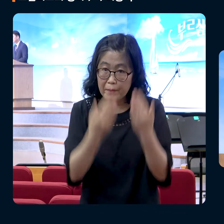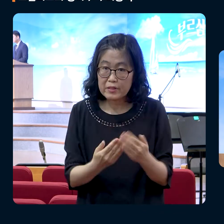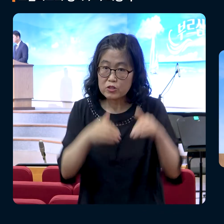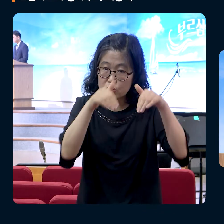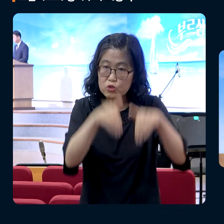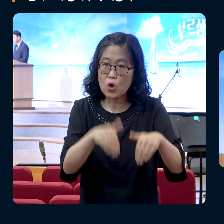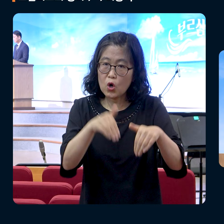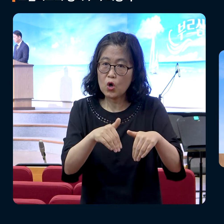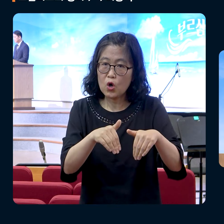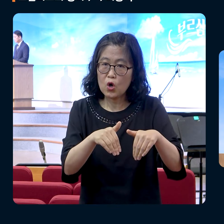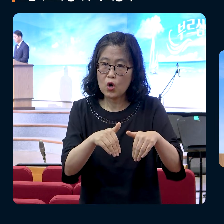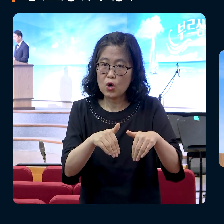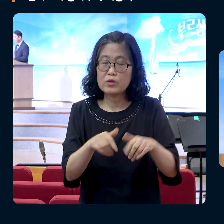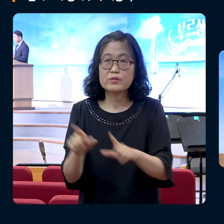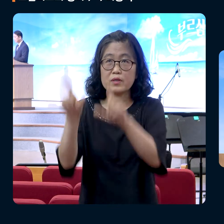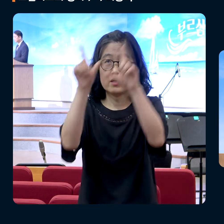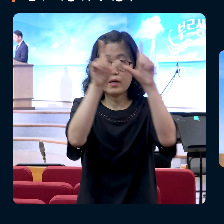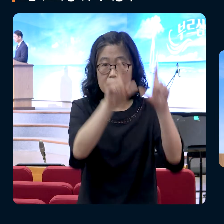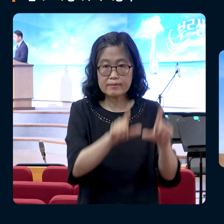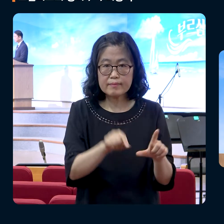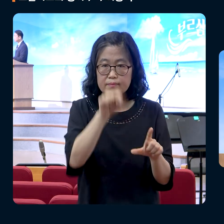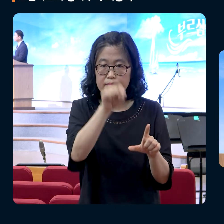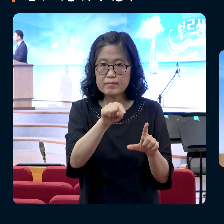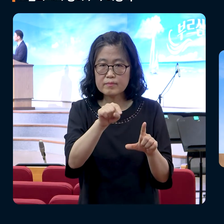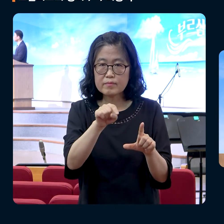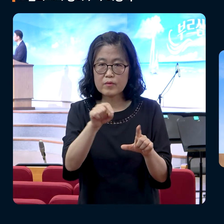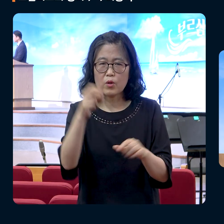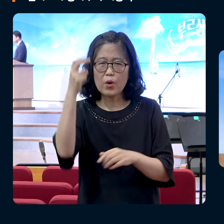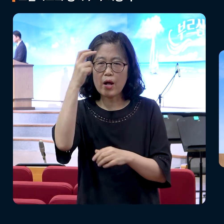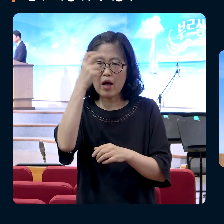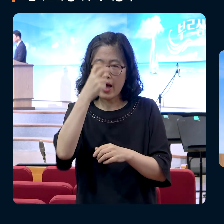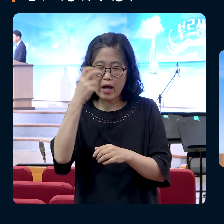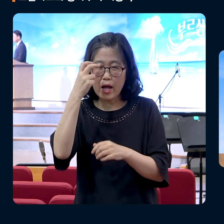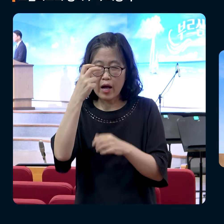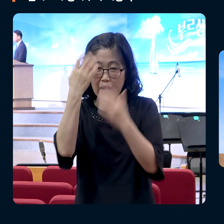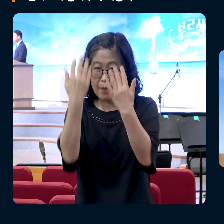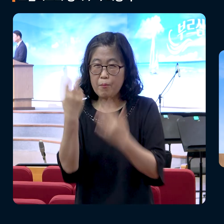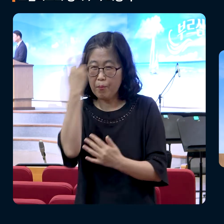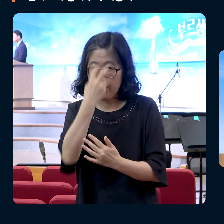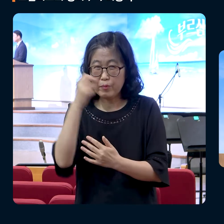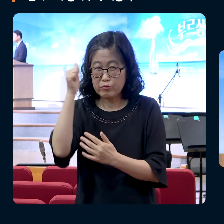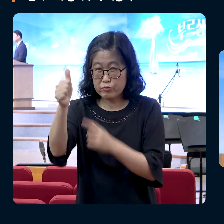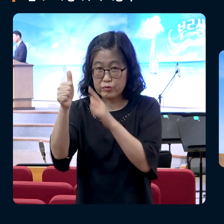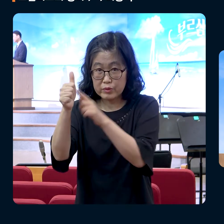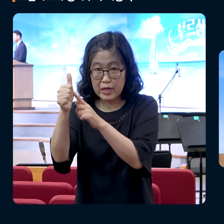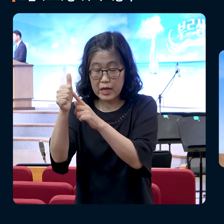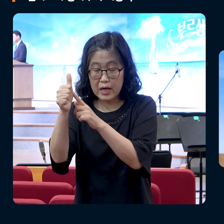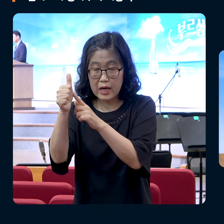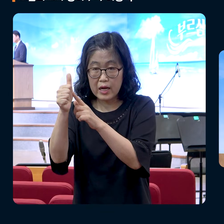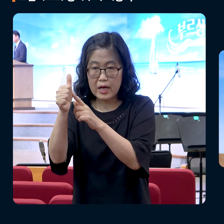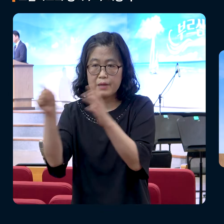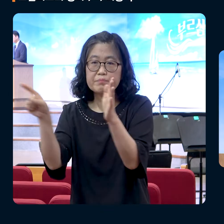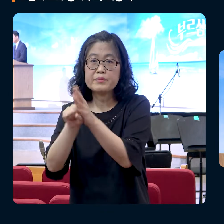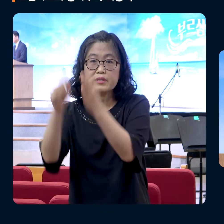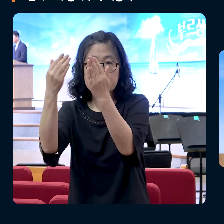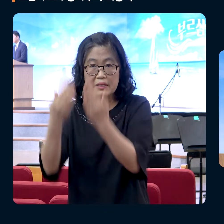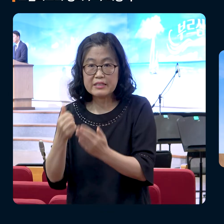괜찮았겠습니까? 거기서 간수장의 신뢰를 얻는 죄수였으니 그래도 좀